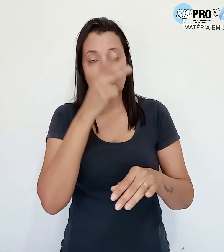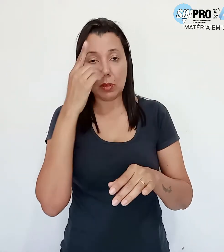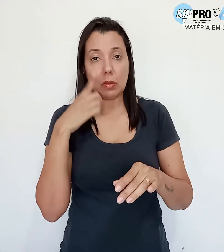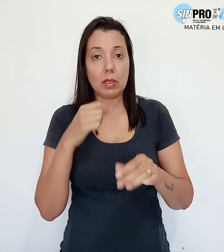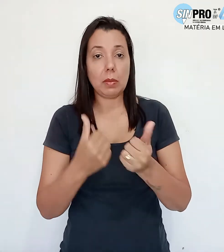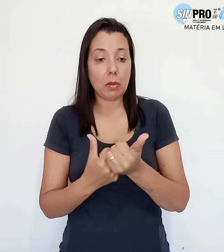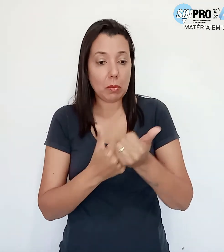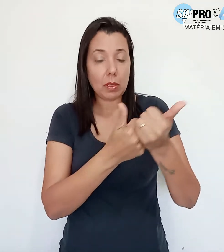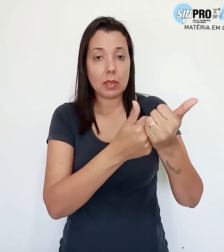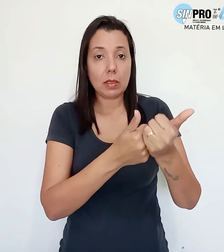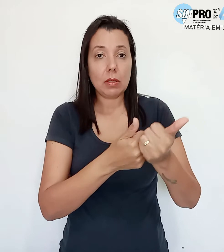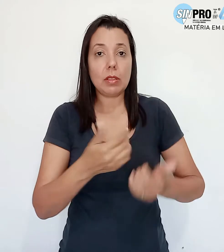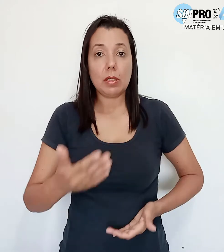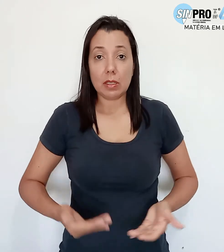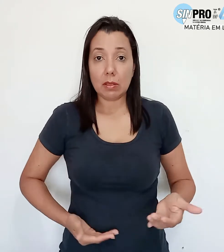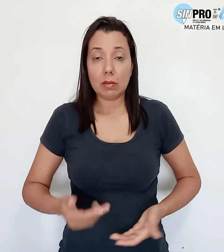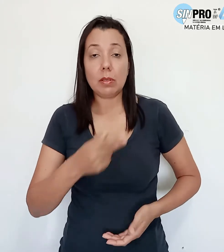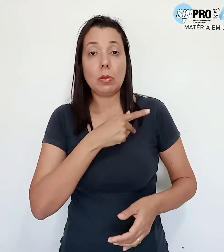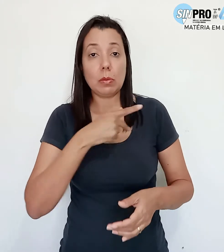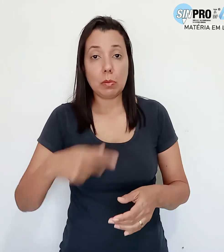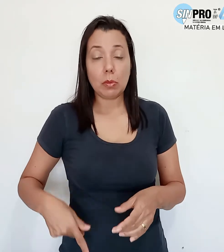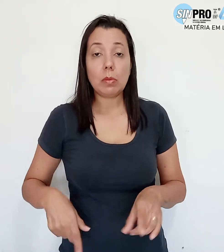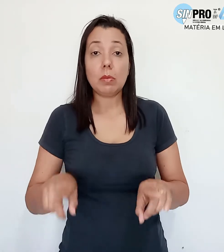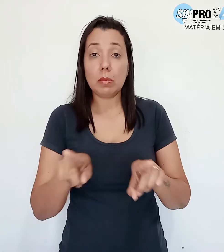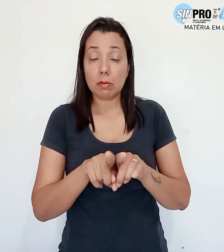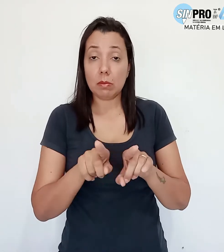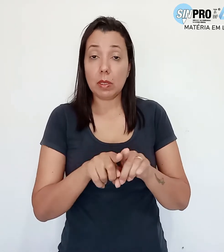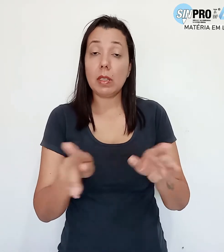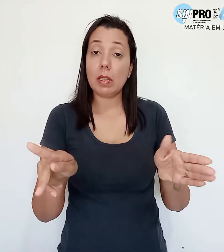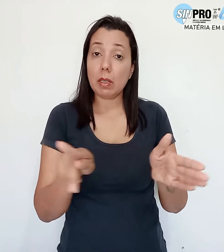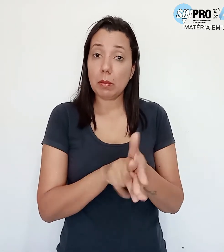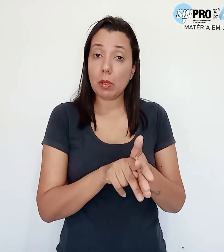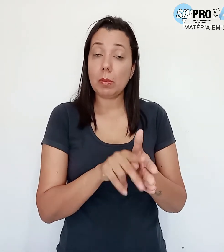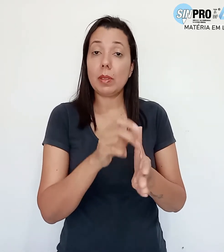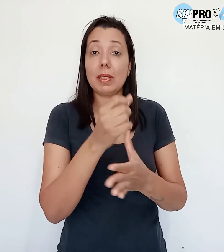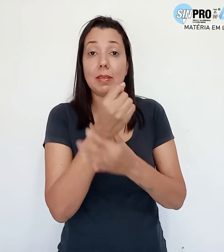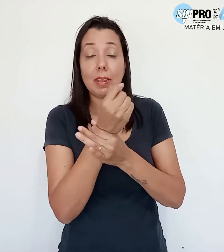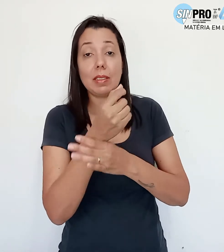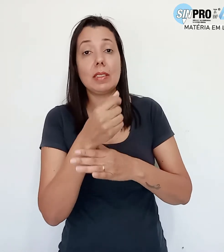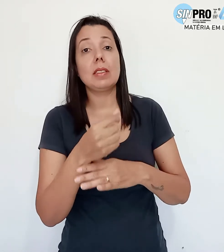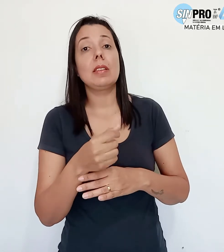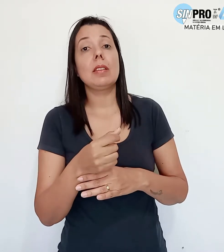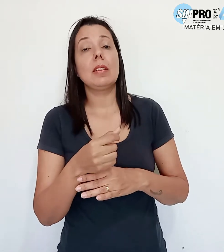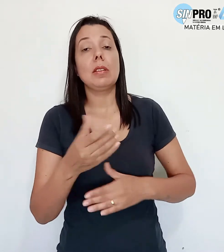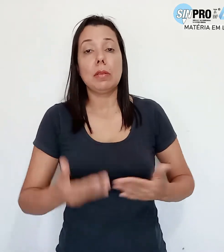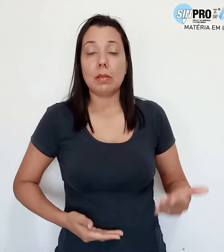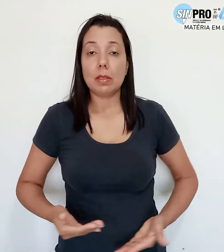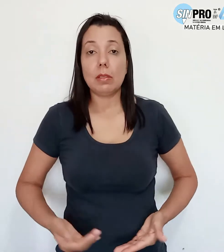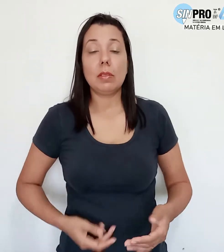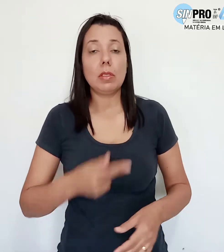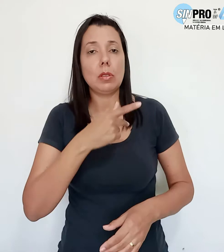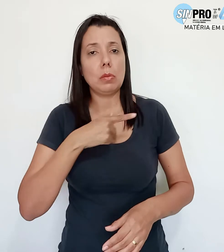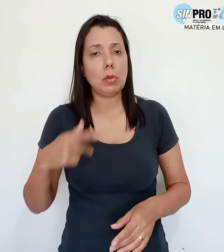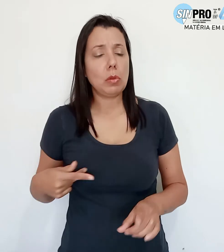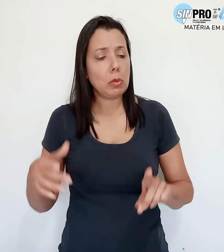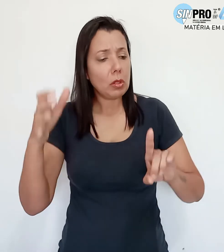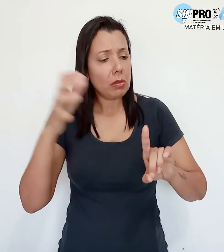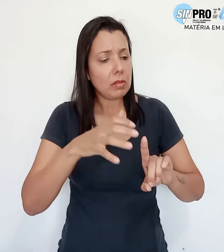na ocupação de funções comissionadas e até a própria estabilidade são algumas questões atacadas com a